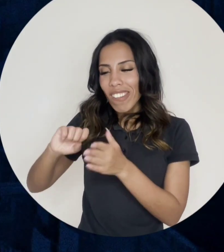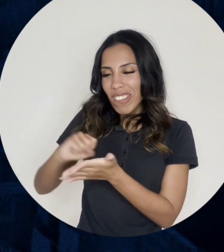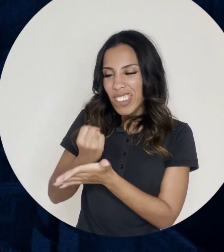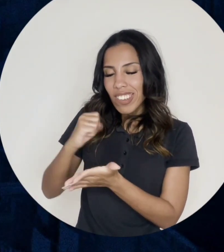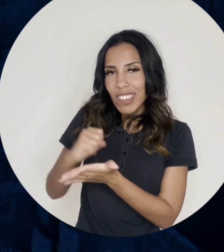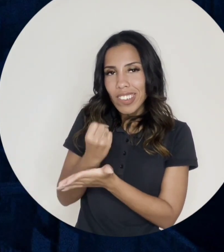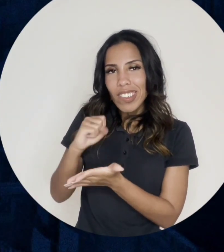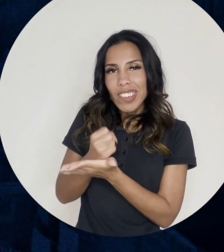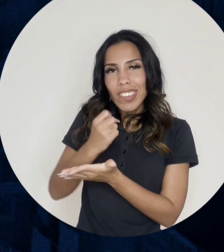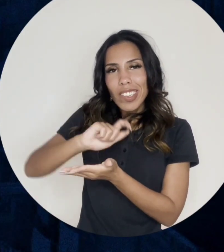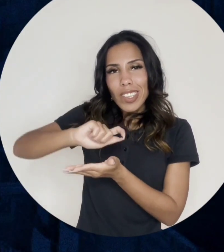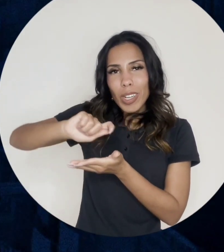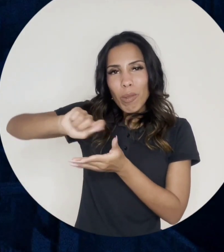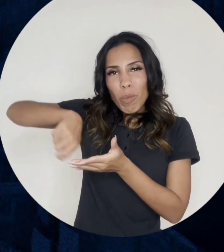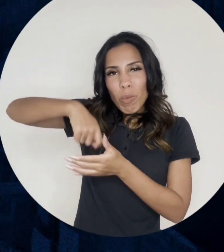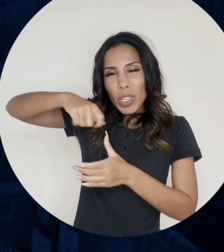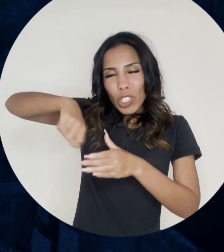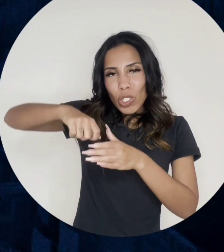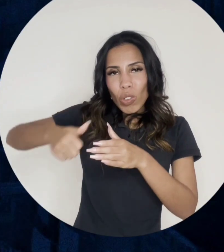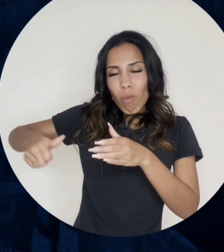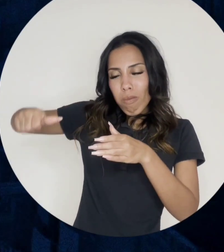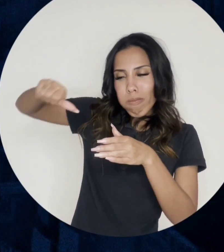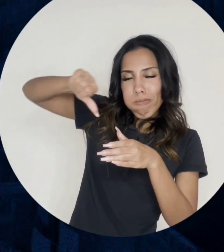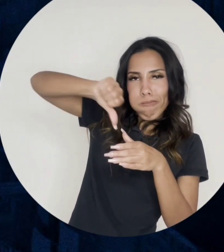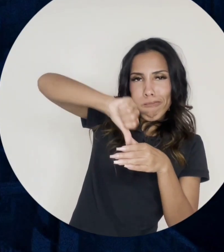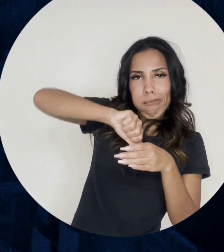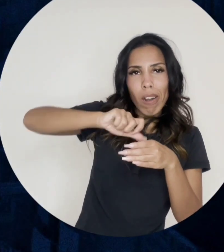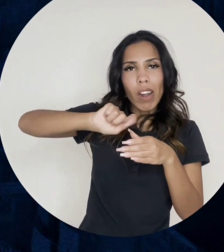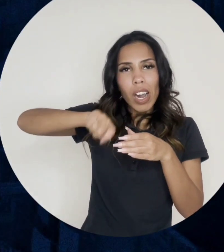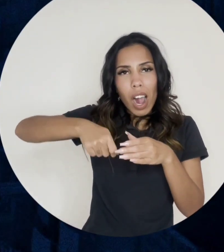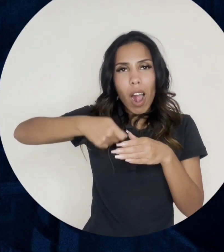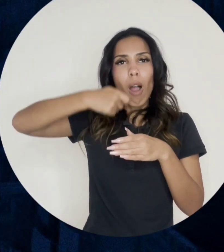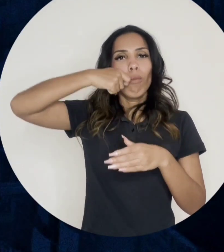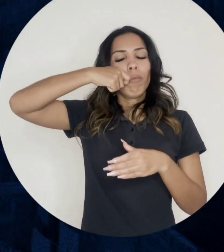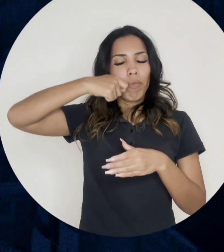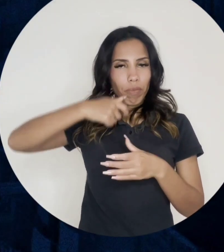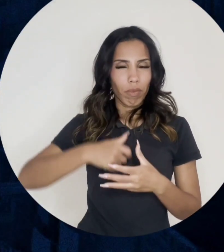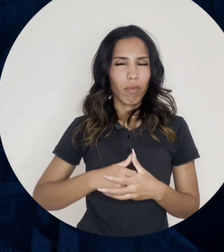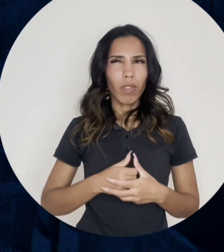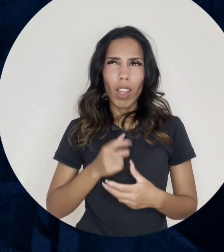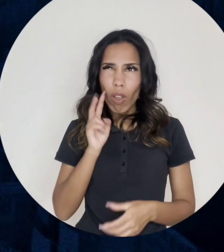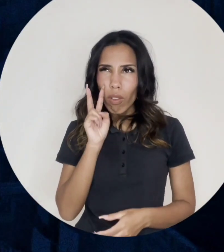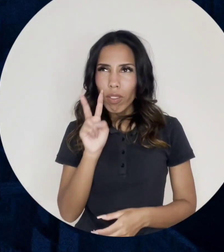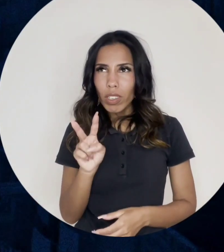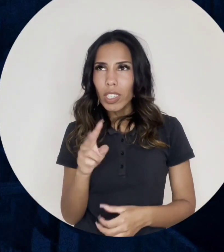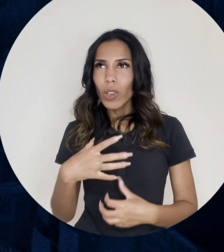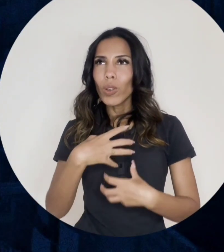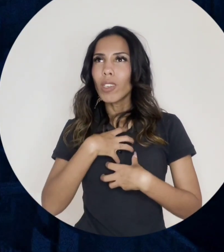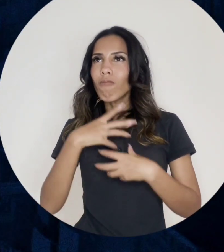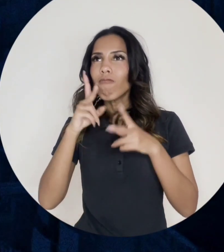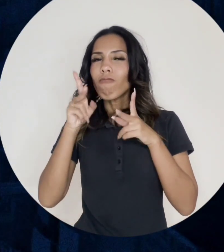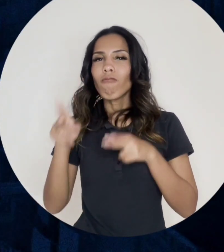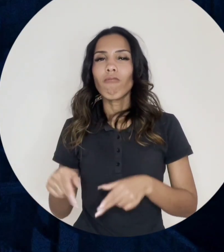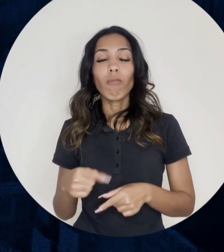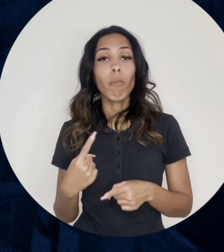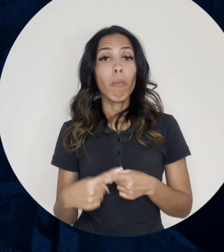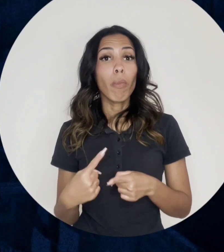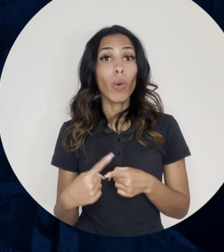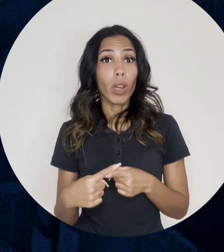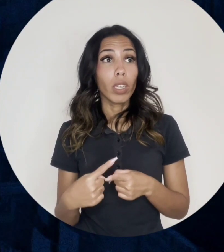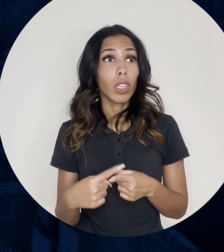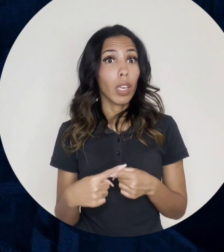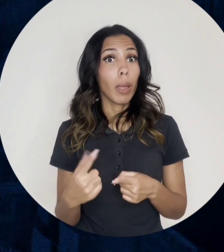negócio super ali, eu vi que era aquilo que eu queria para mim, porque as pessoas iam na minha mãe